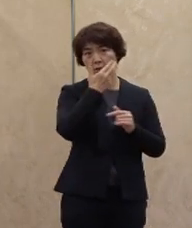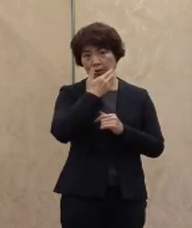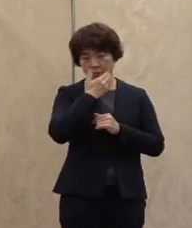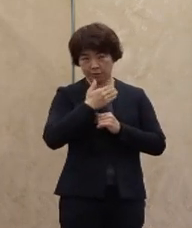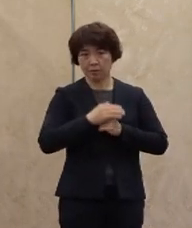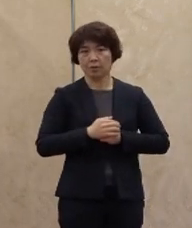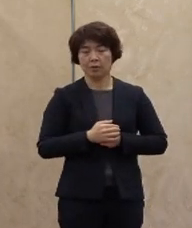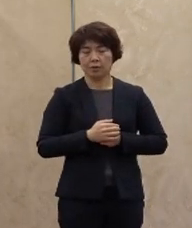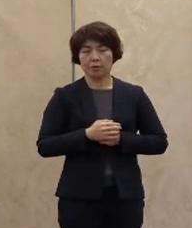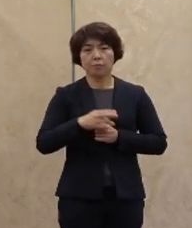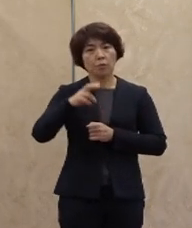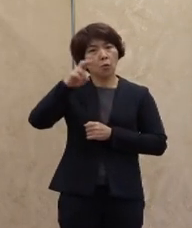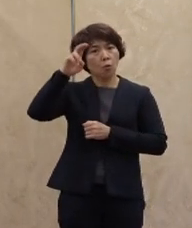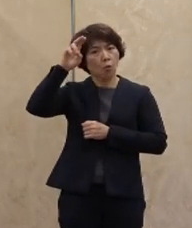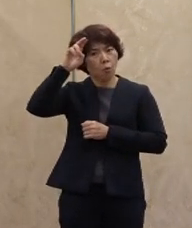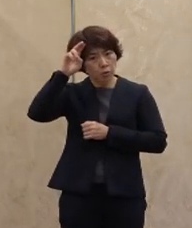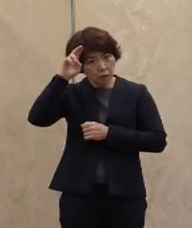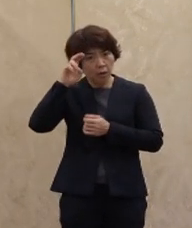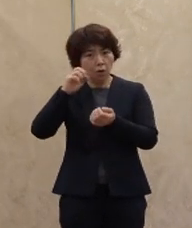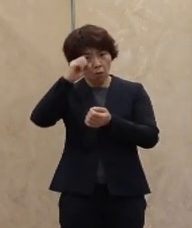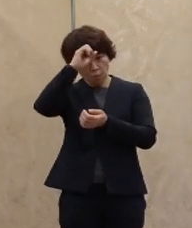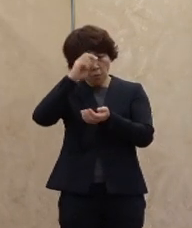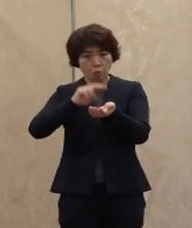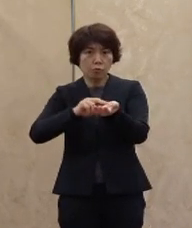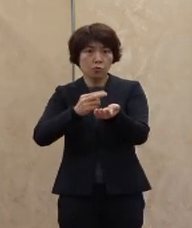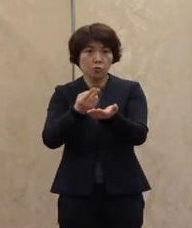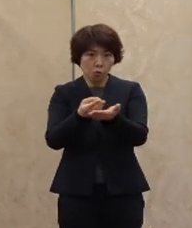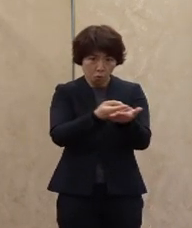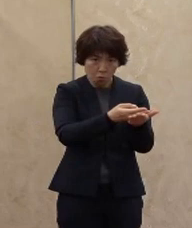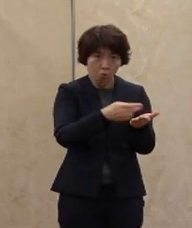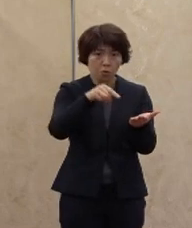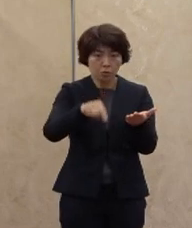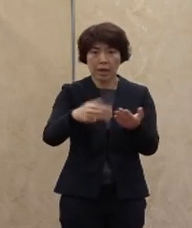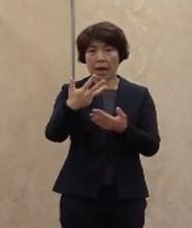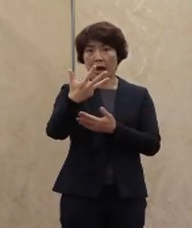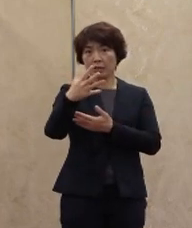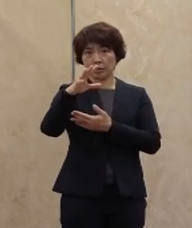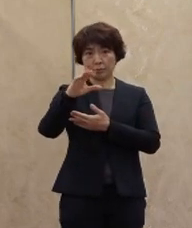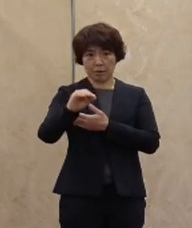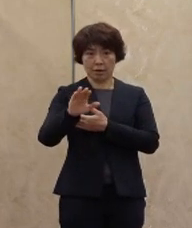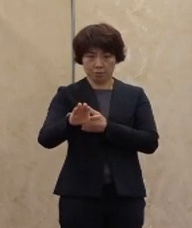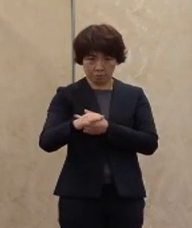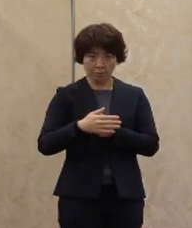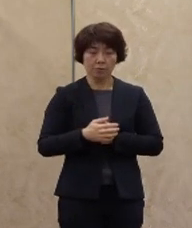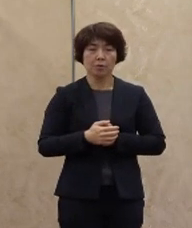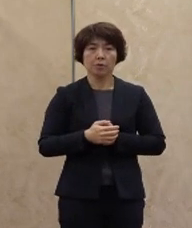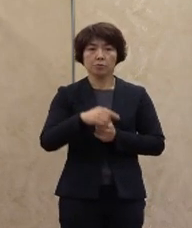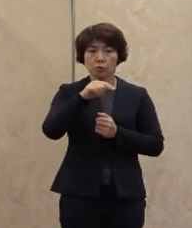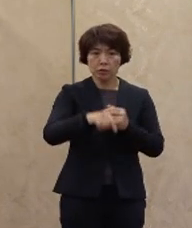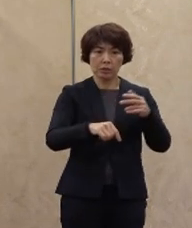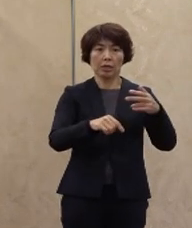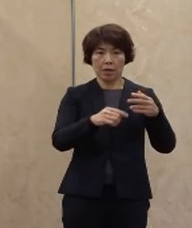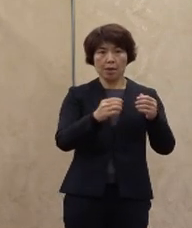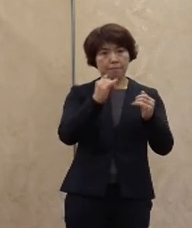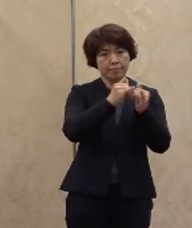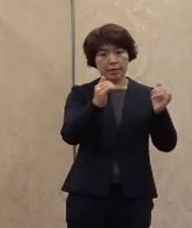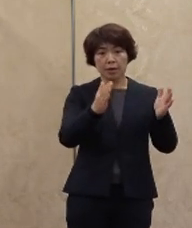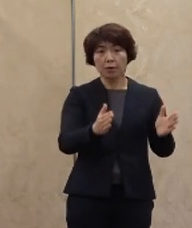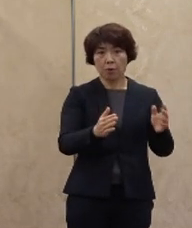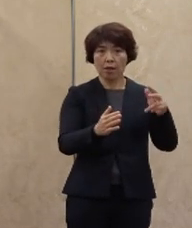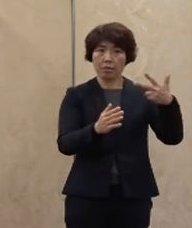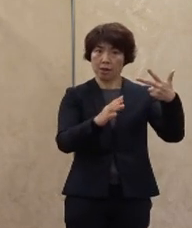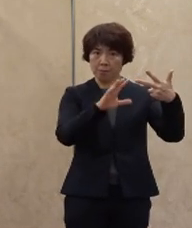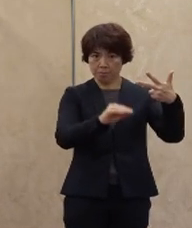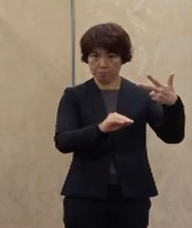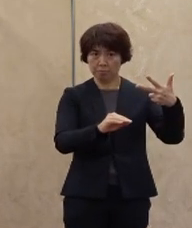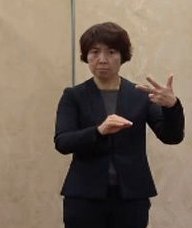全体の大阪の病床でいくと8万病床あるんですけども、そのうち7万病床が民間病床です。そう考えたときに、やは